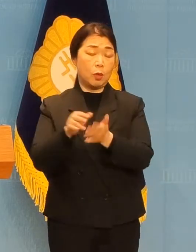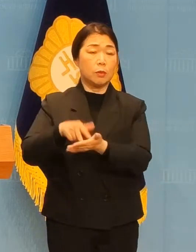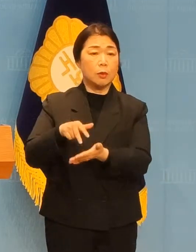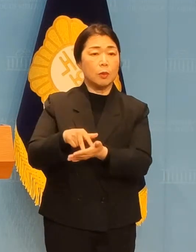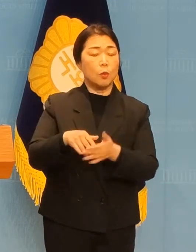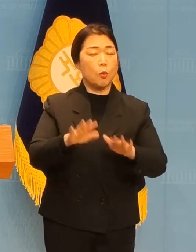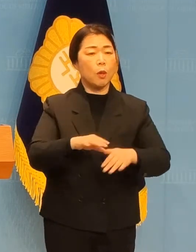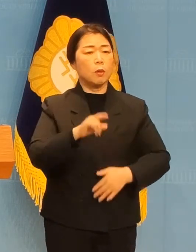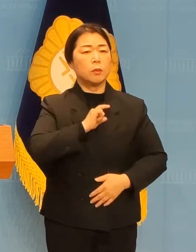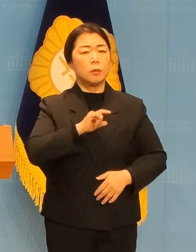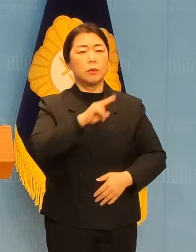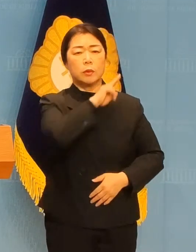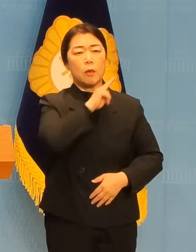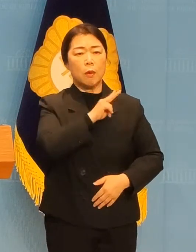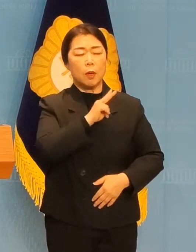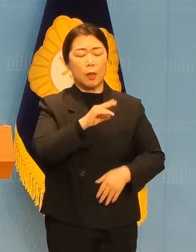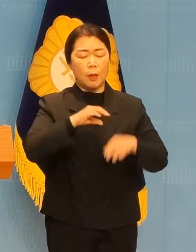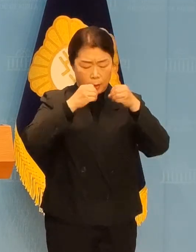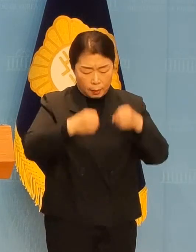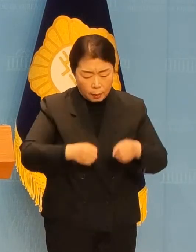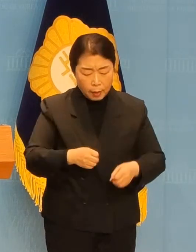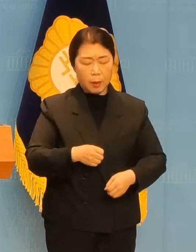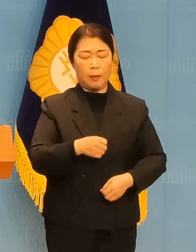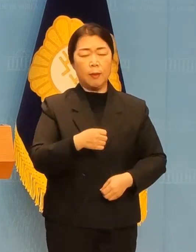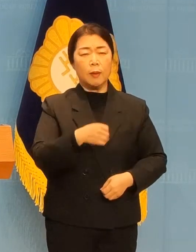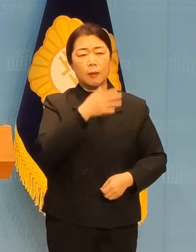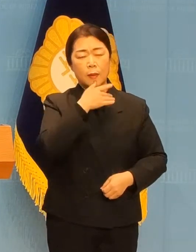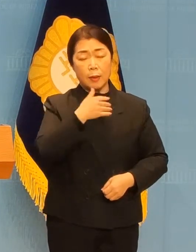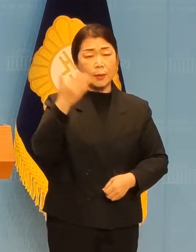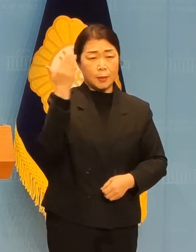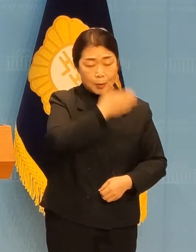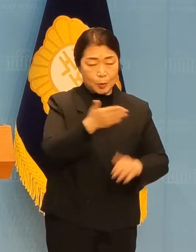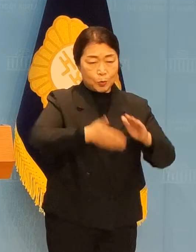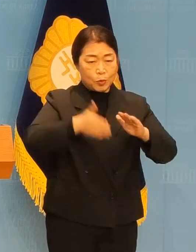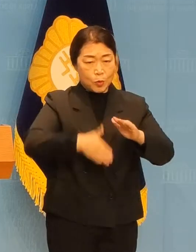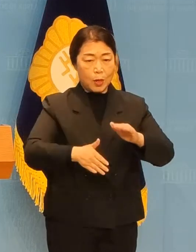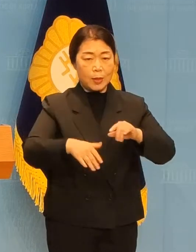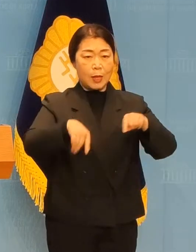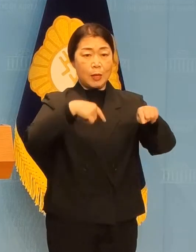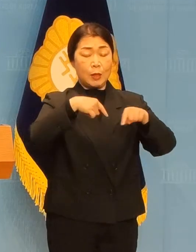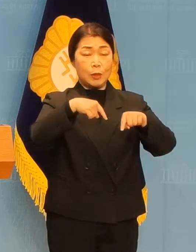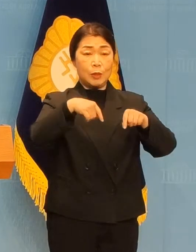이번 의혹을 반면교사로 삼아 깨끗하고 공정한 정치 문화를